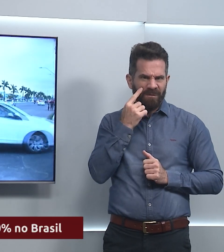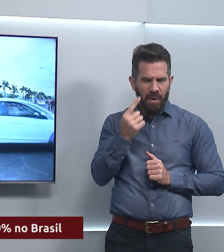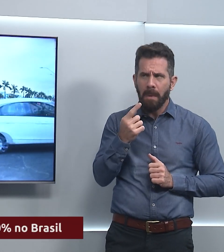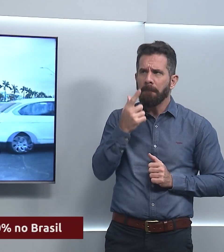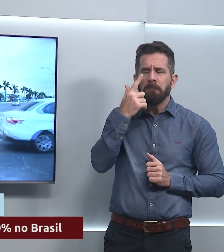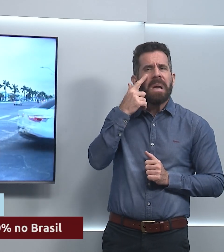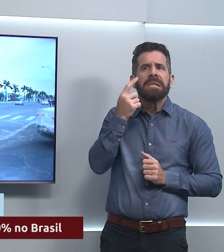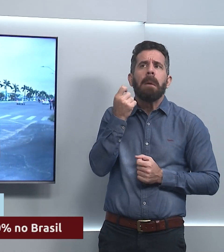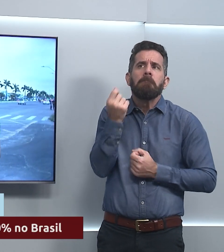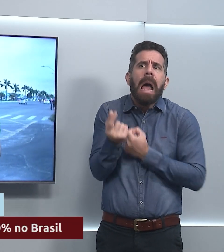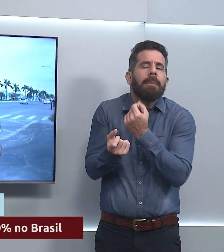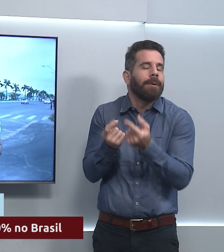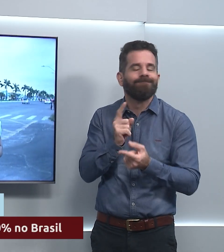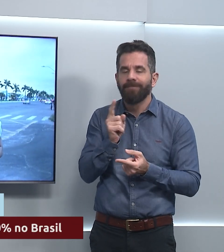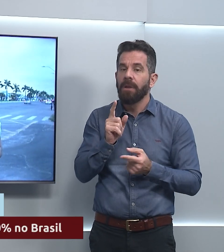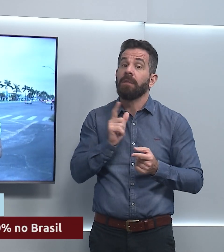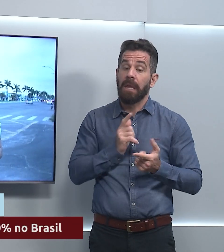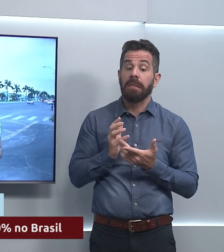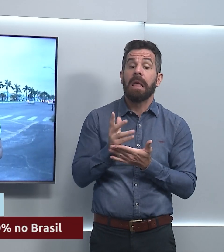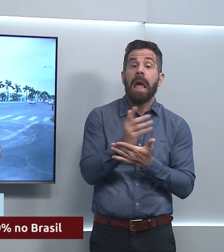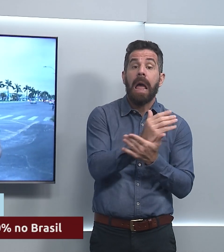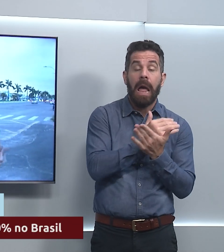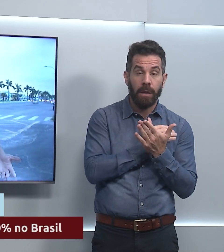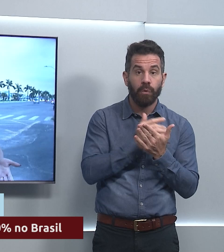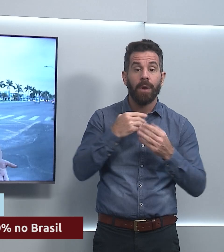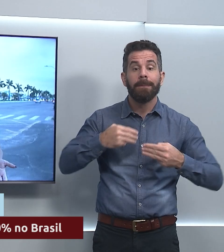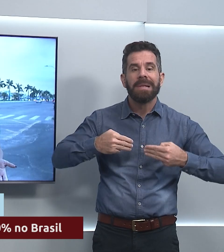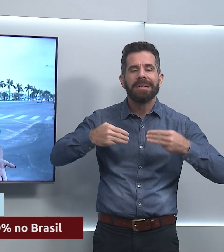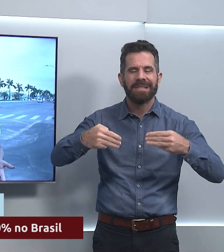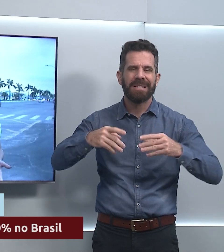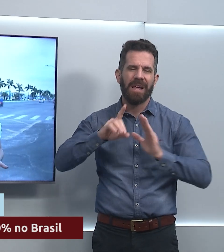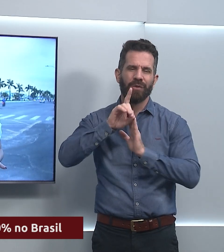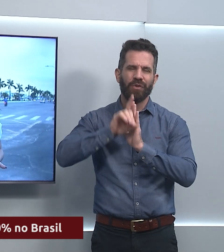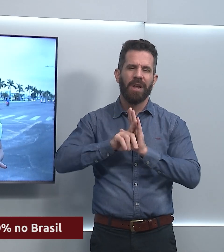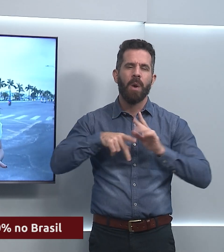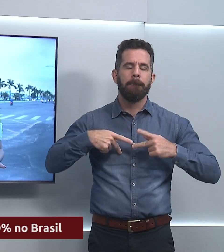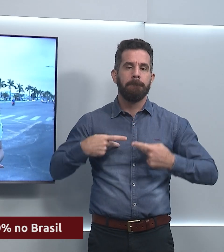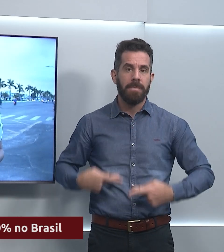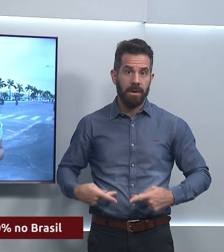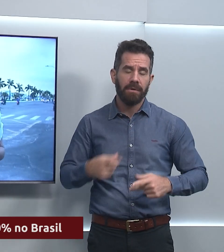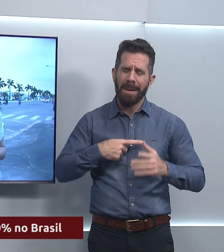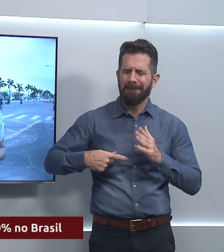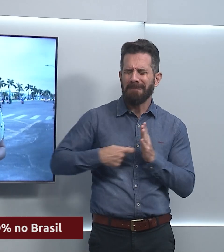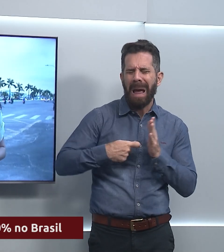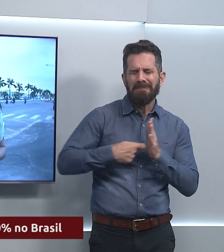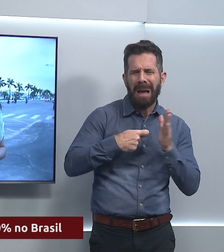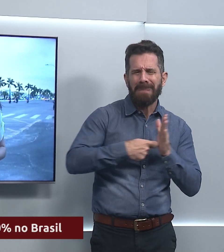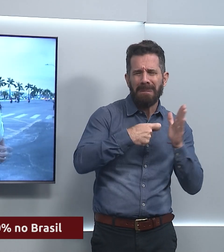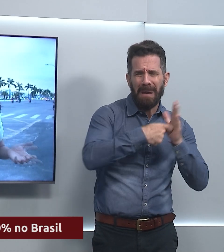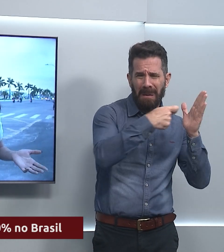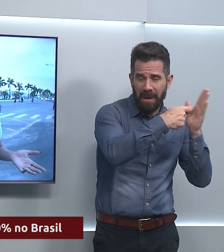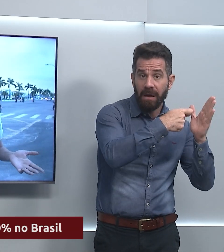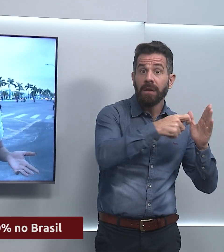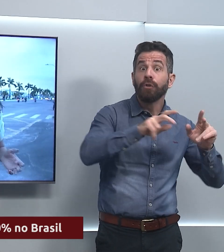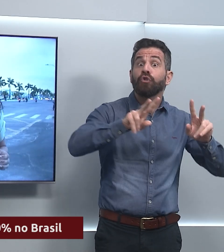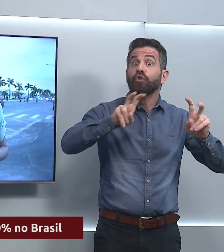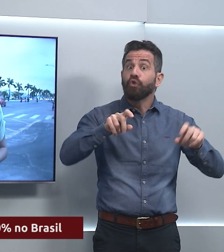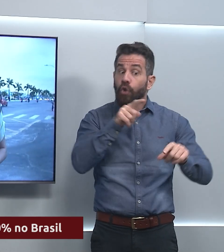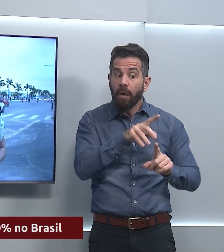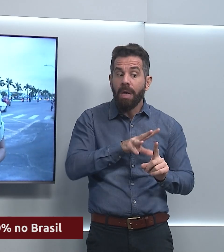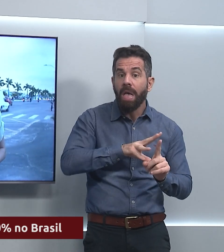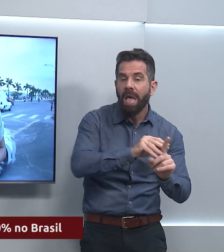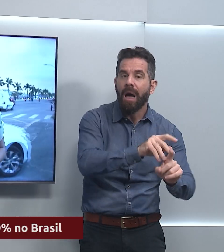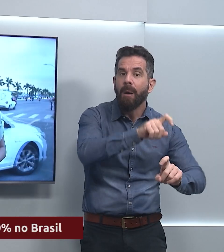do Ministério dos Direitos Humanos, as denúncias de abuso sexual e exploração contra crianças